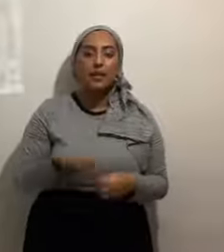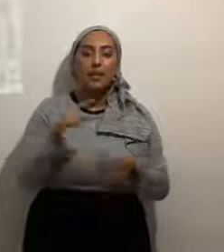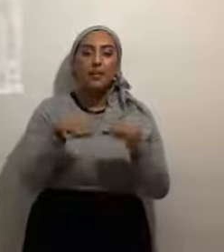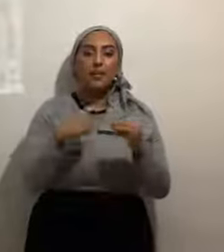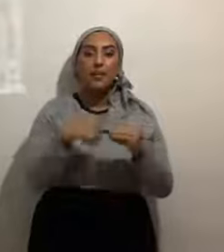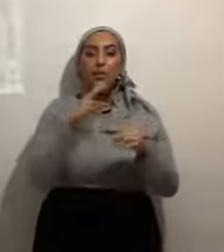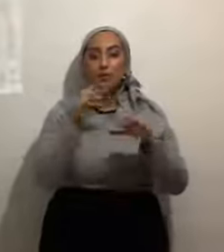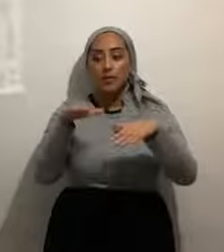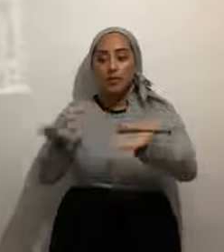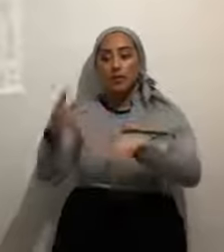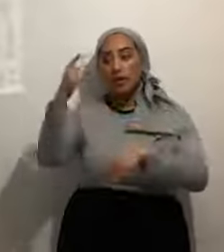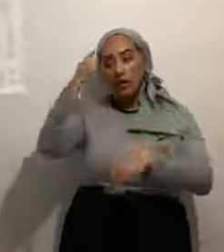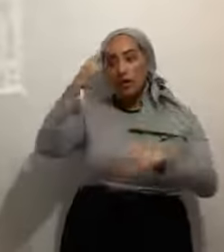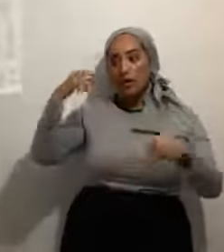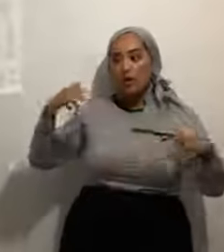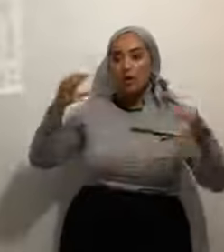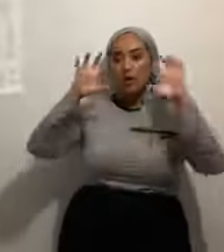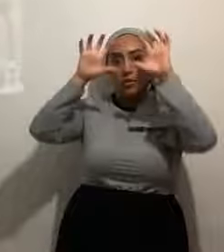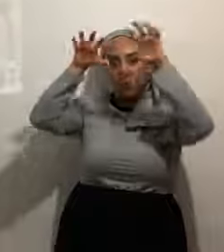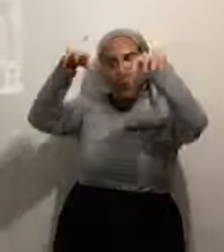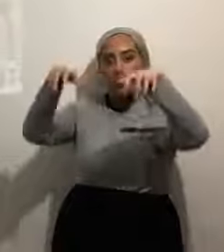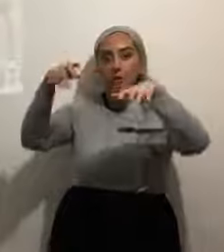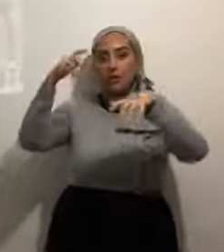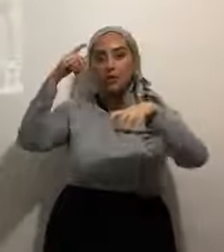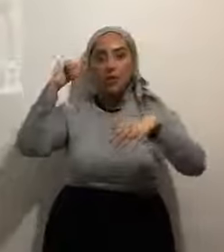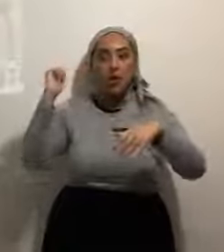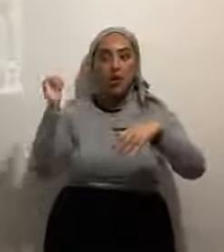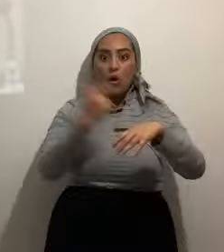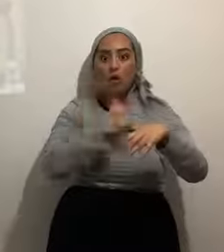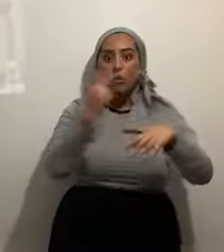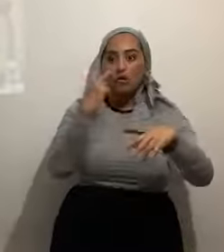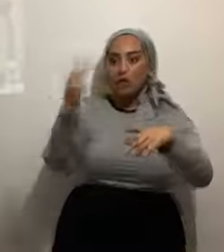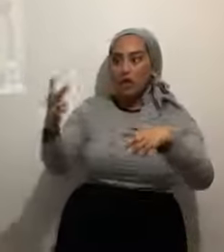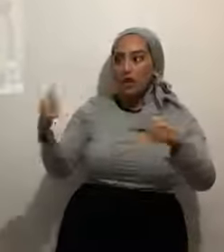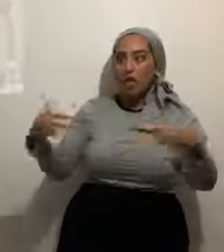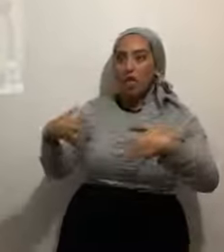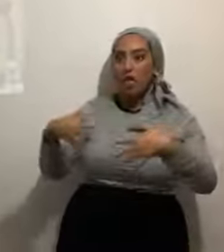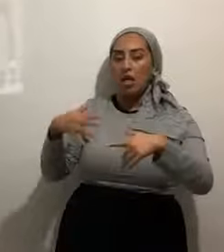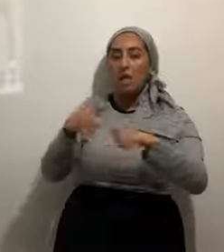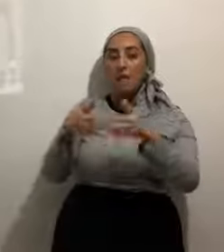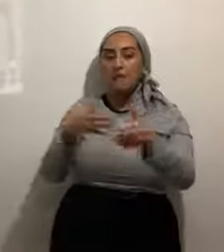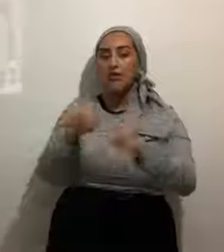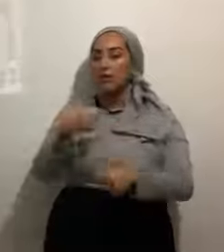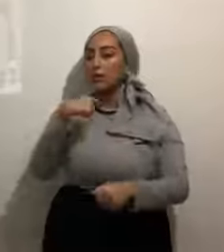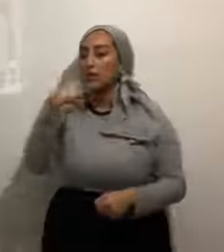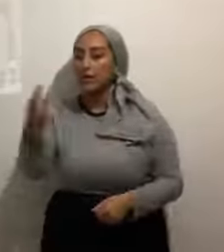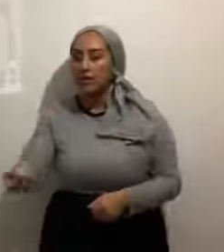pensaron que era un fantasma y gritaron, porque todos le veían y se turbaban, pero enseguida habló con ellos y les dijo, tened ánimo,